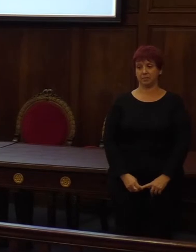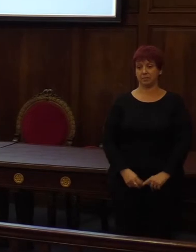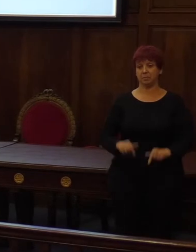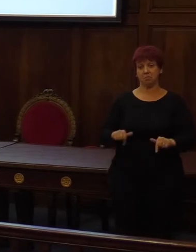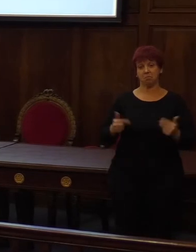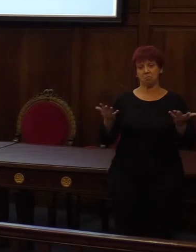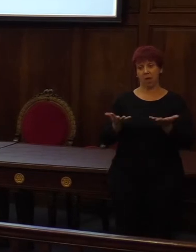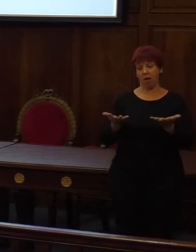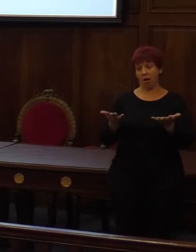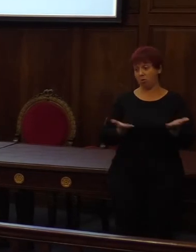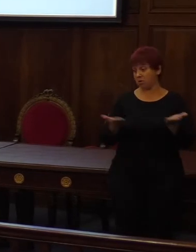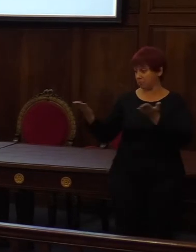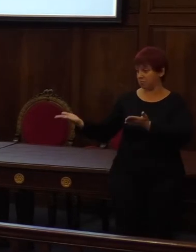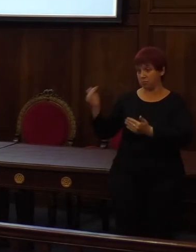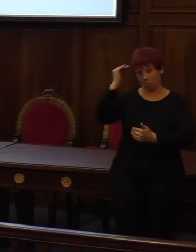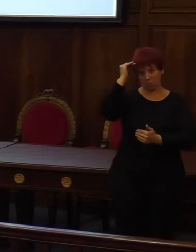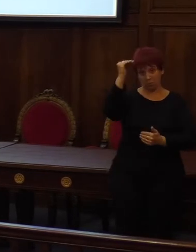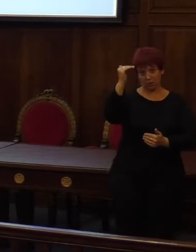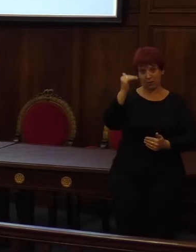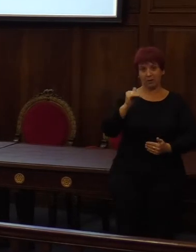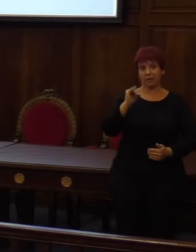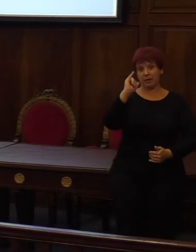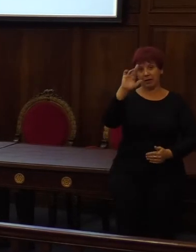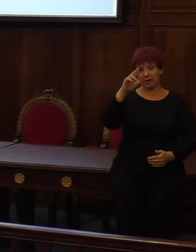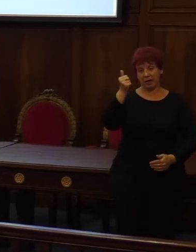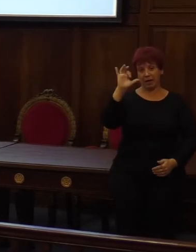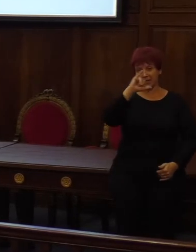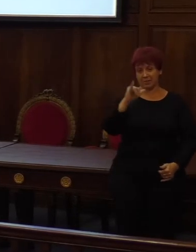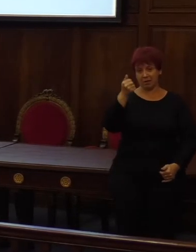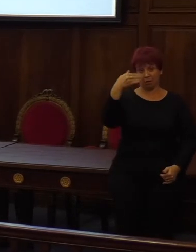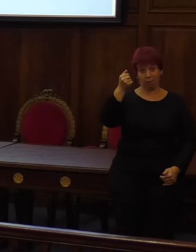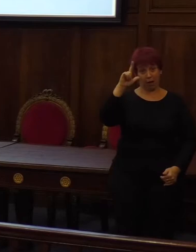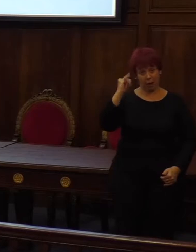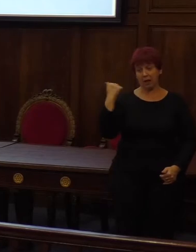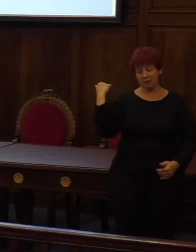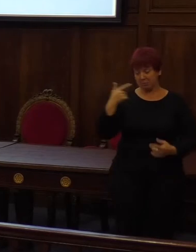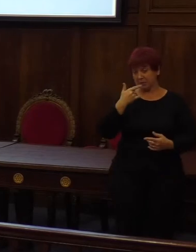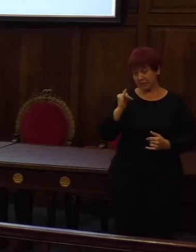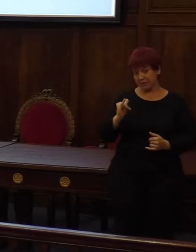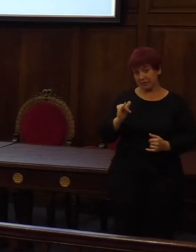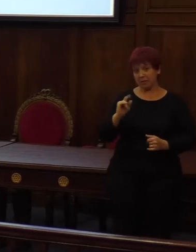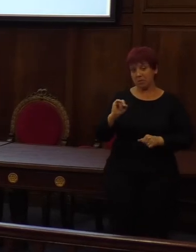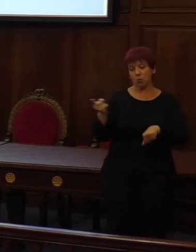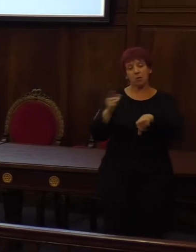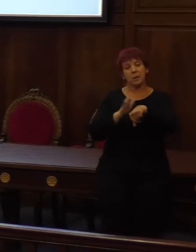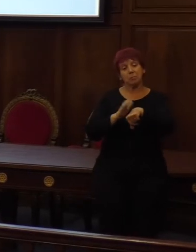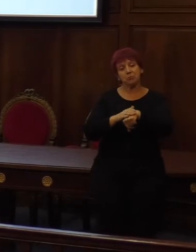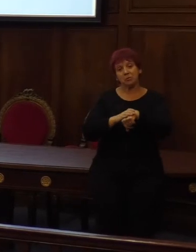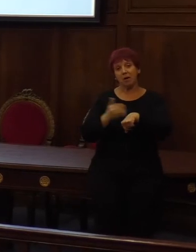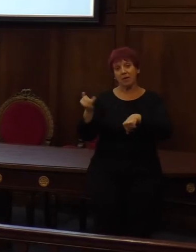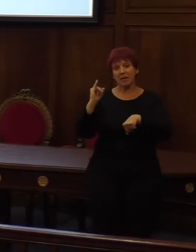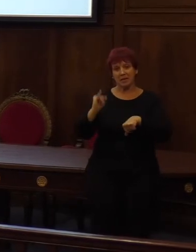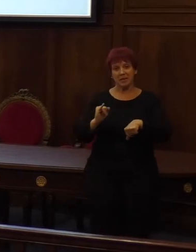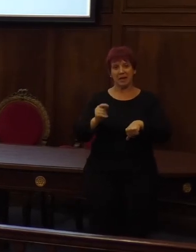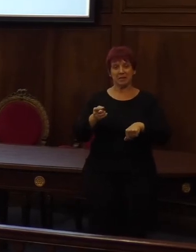Ahora le vamos a dejar la palabra al profesor Enrique Irazábal, que sin duda, además de ser el responsable de la